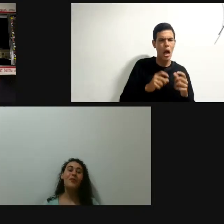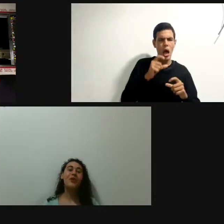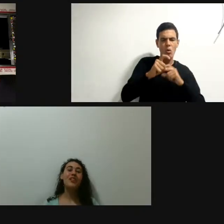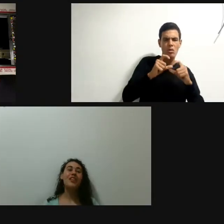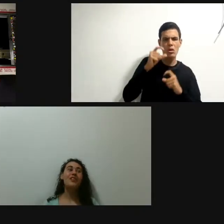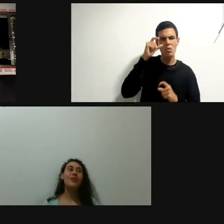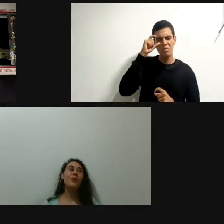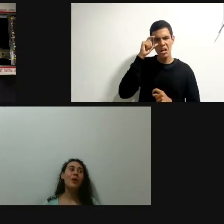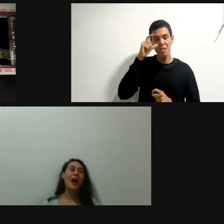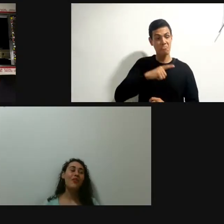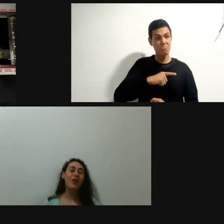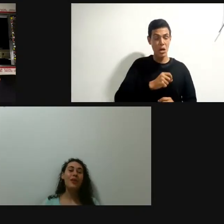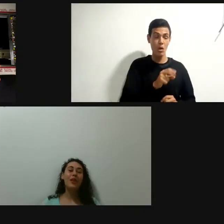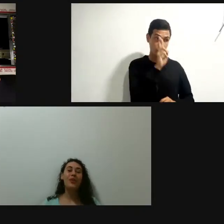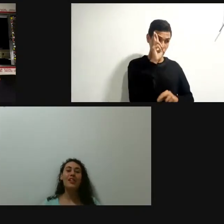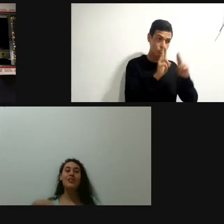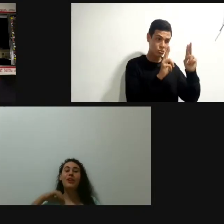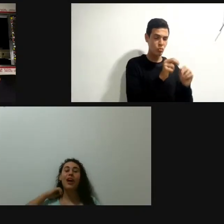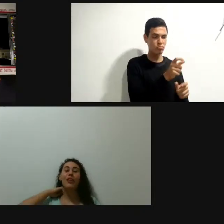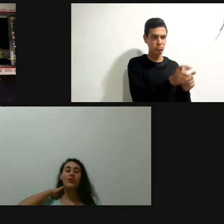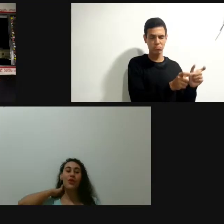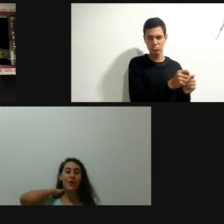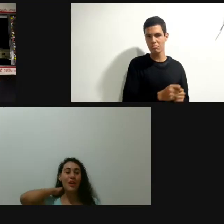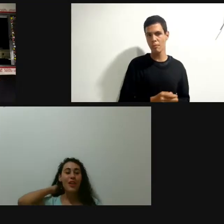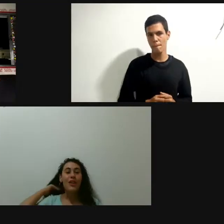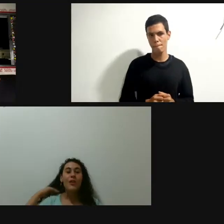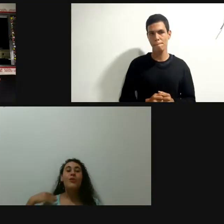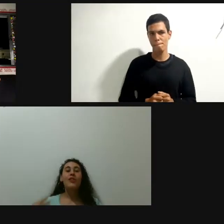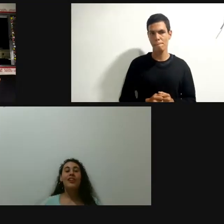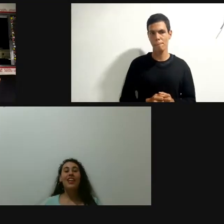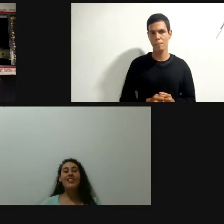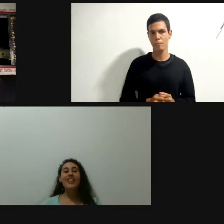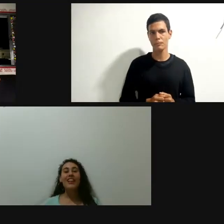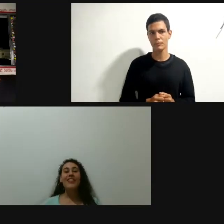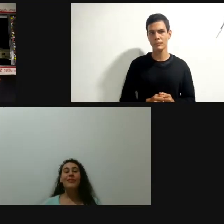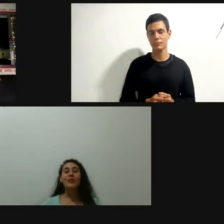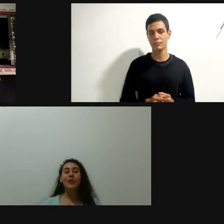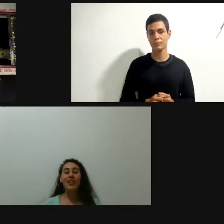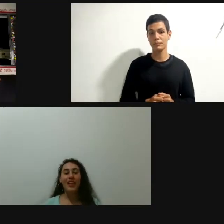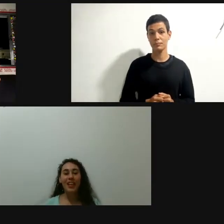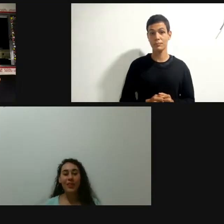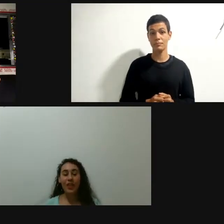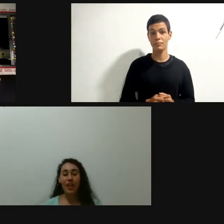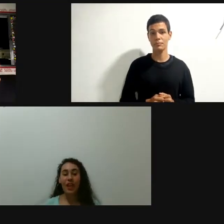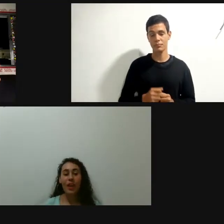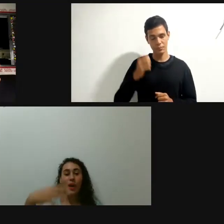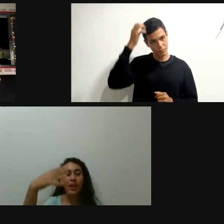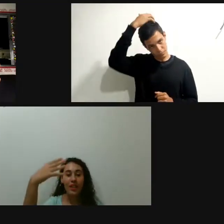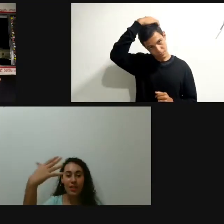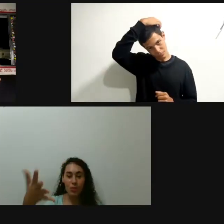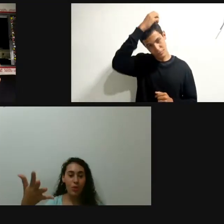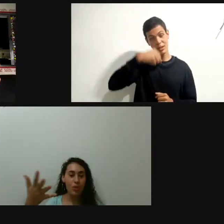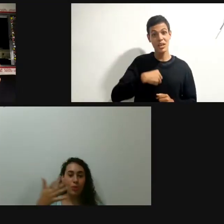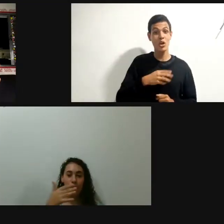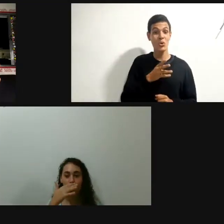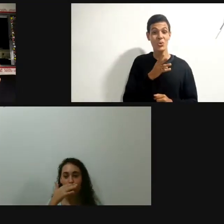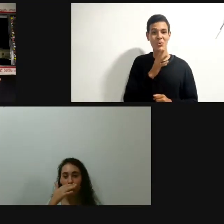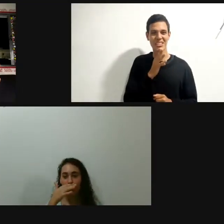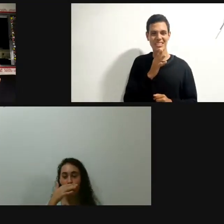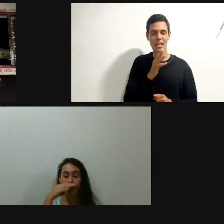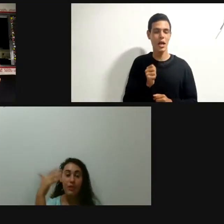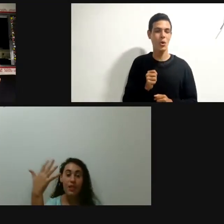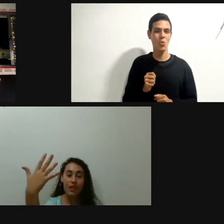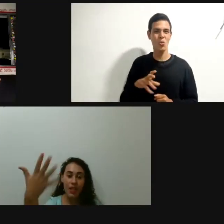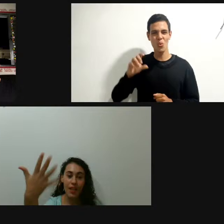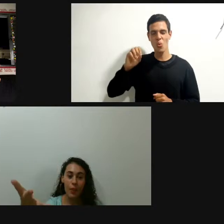Sim. Gente, a forma que eu conheci o Carlos foi muito engraçada, porque eu agradeço muito